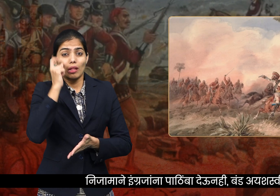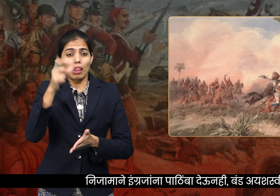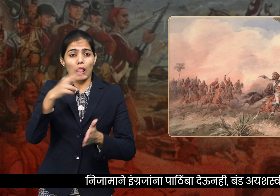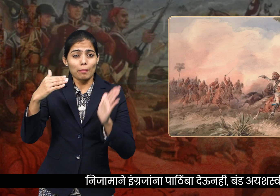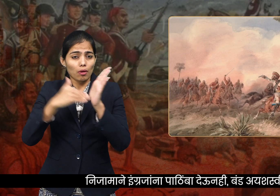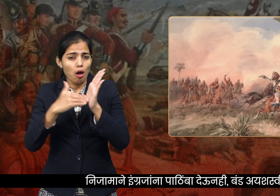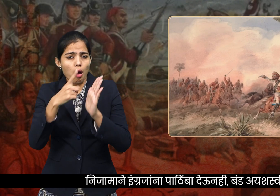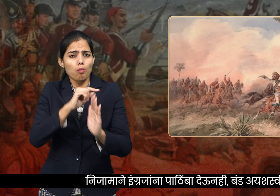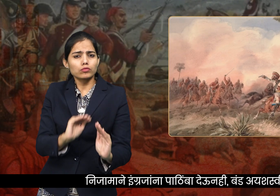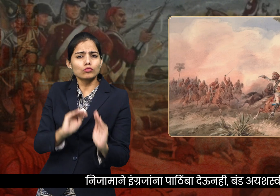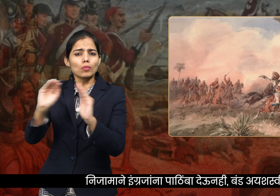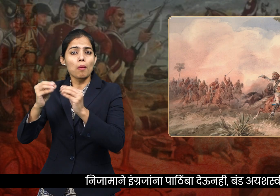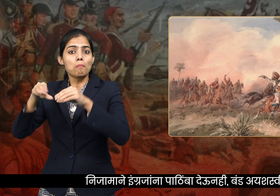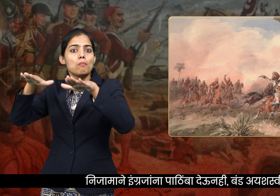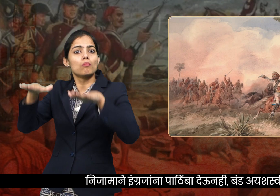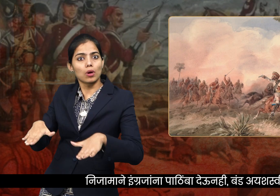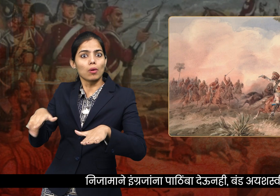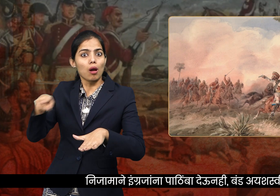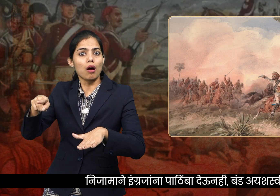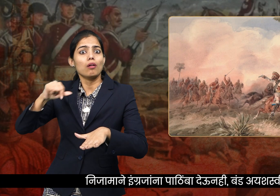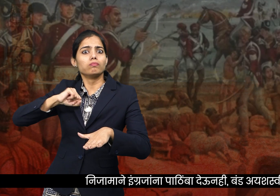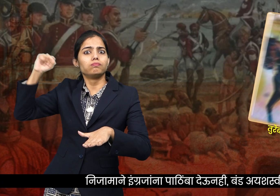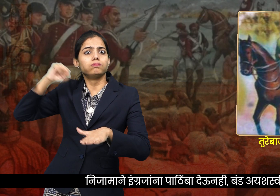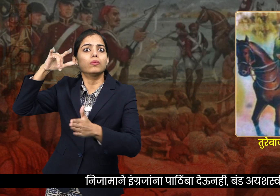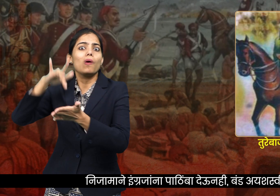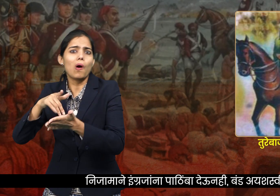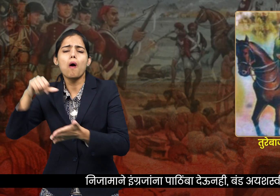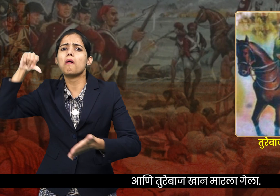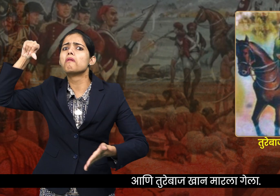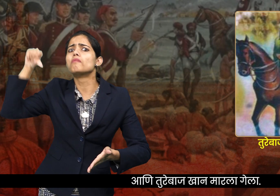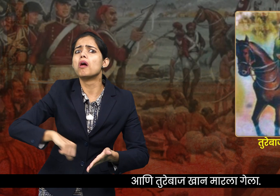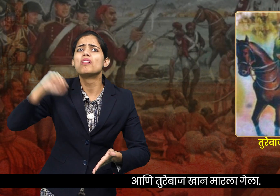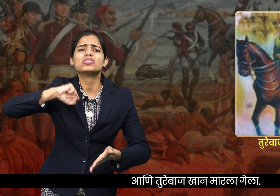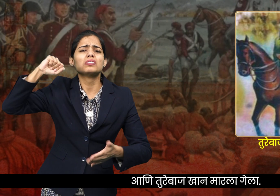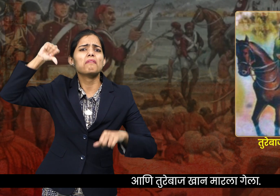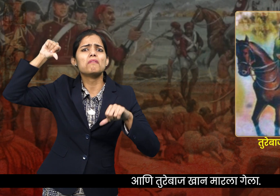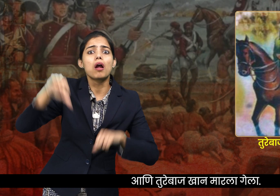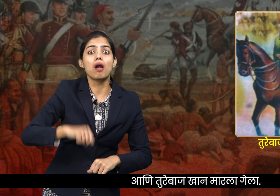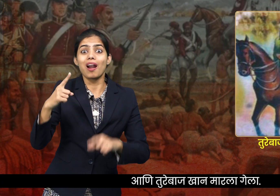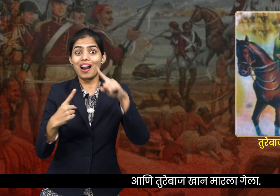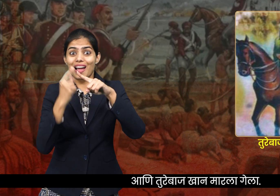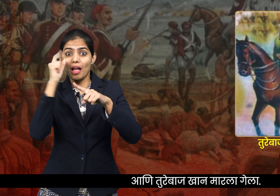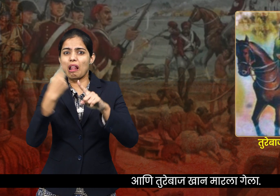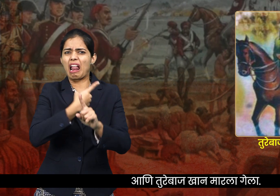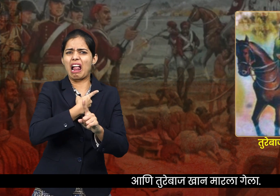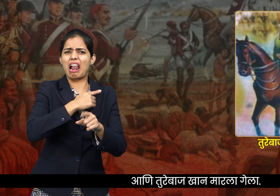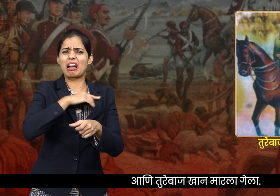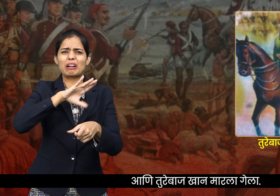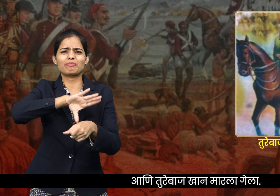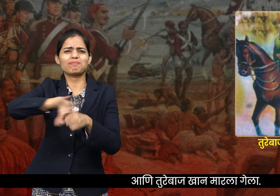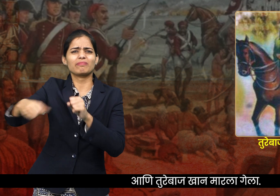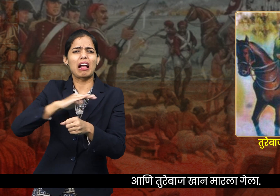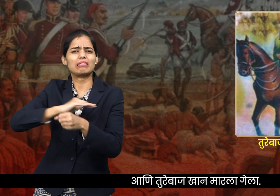निजामाने इंग्रजांना पाठिंबा देऊनही बंड अयशस्वी झाले आणि तुरेबाज खान मारला